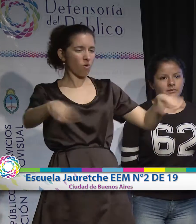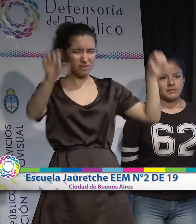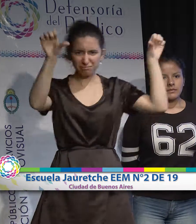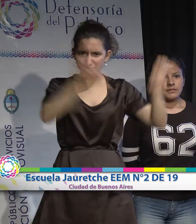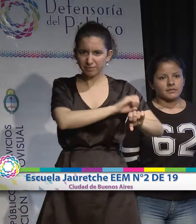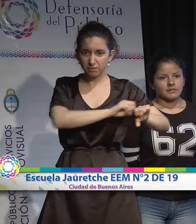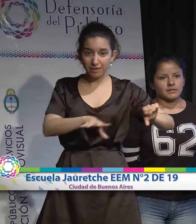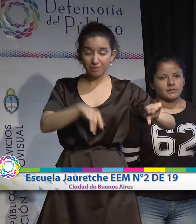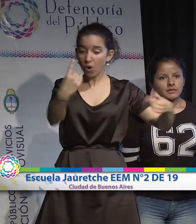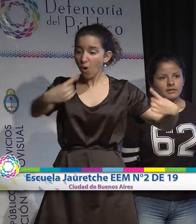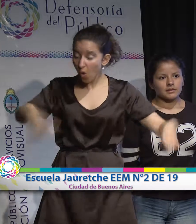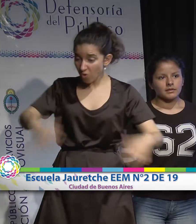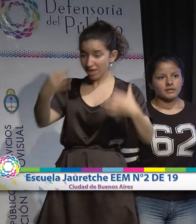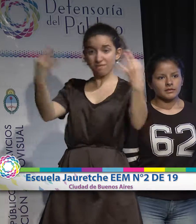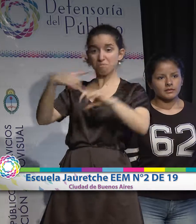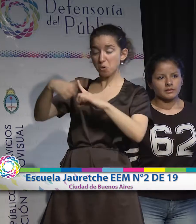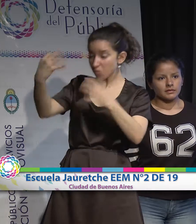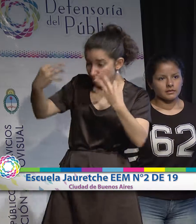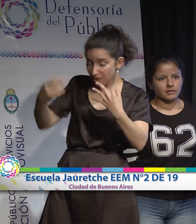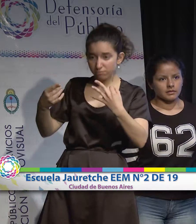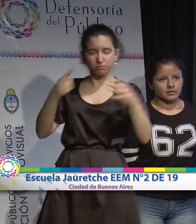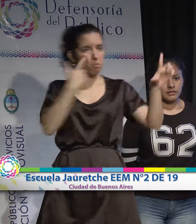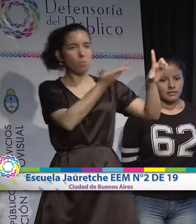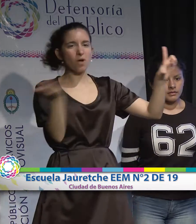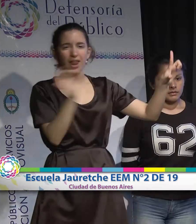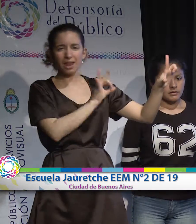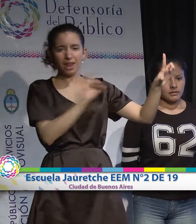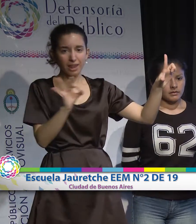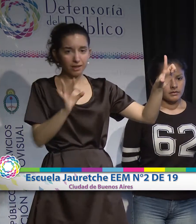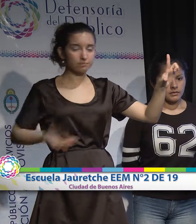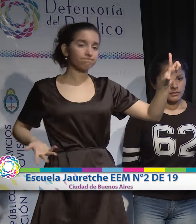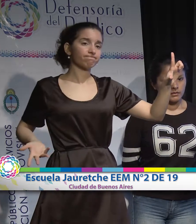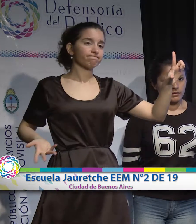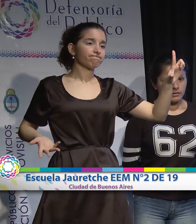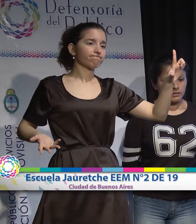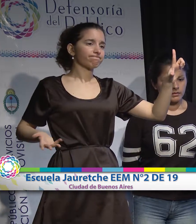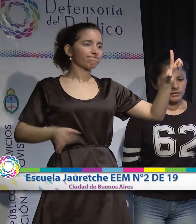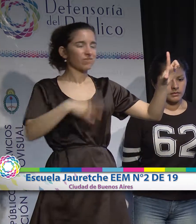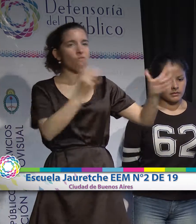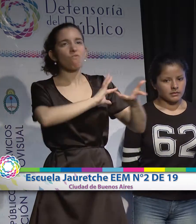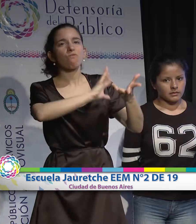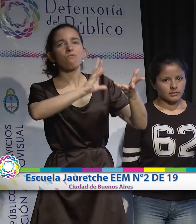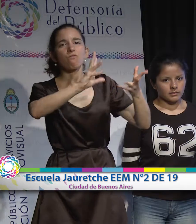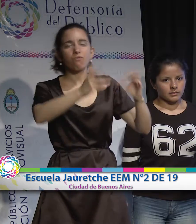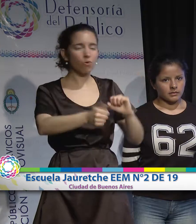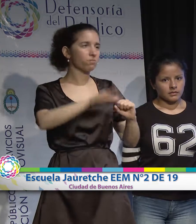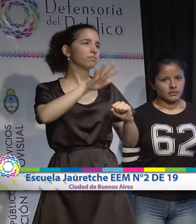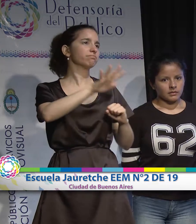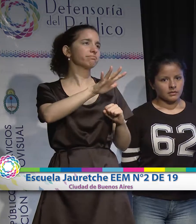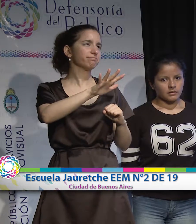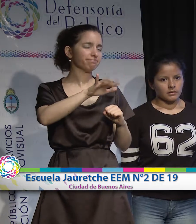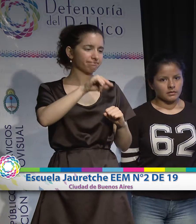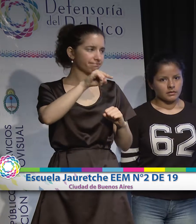y no el lado positivo que tenemos. No muestran nada positivo de nosotros. Ese estereotipo que tienen de que no nos importa